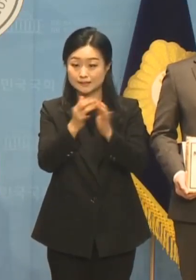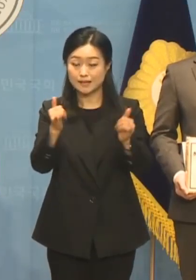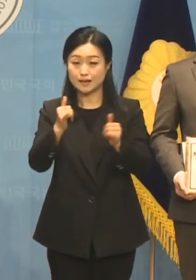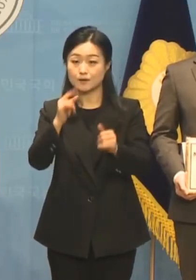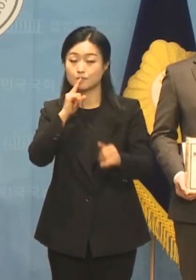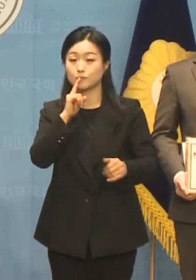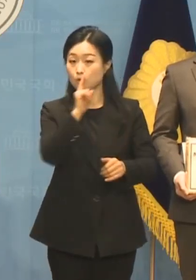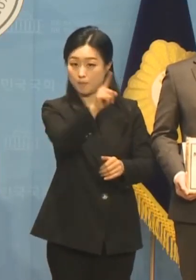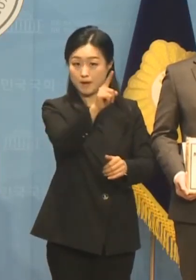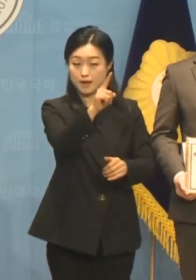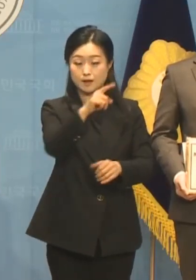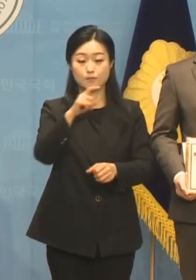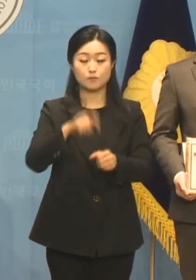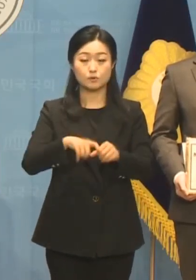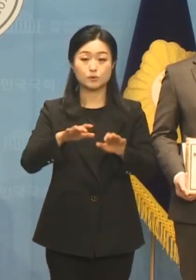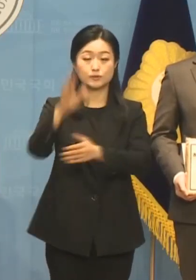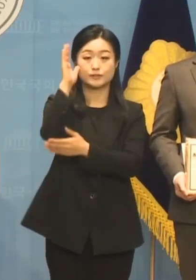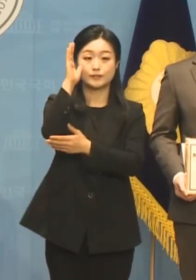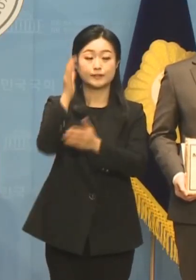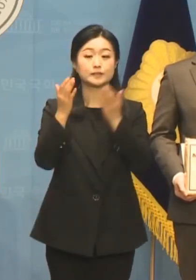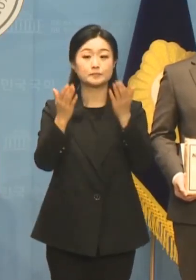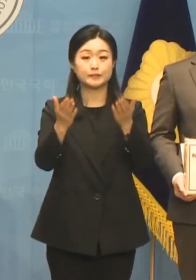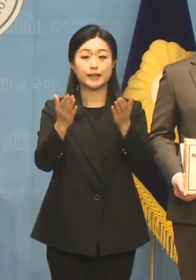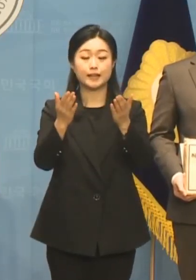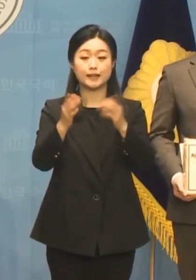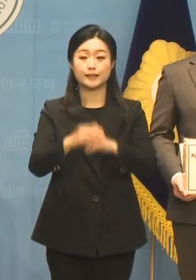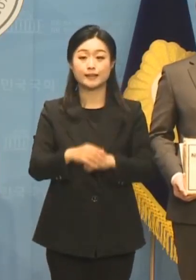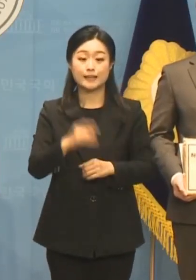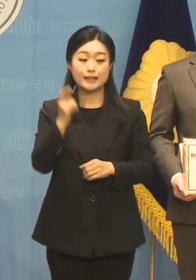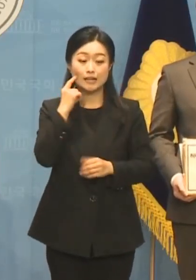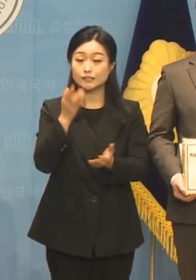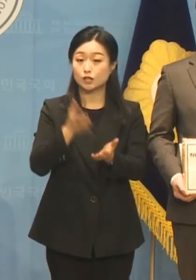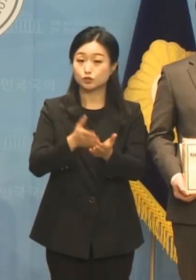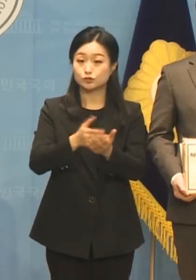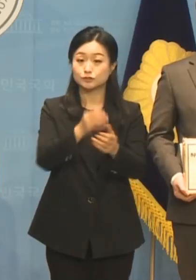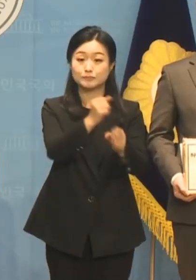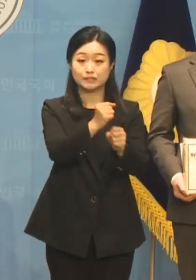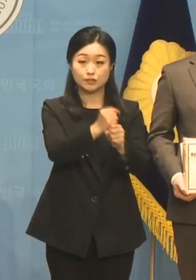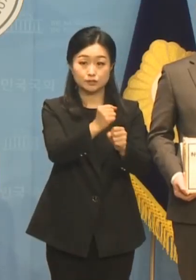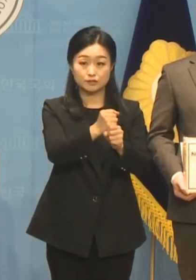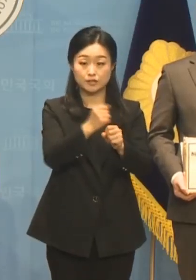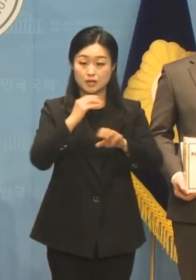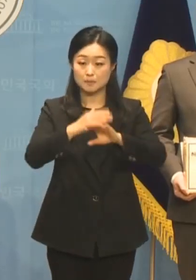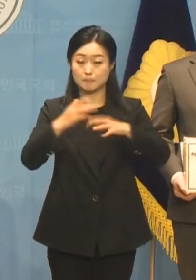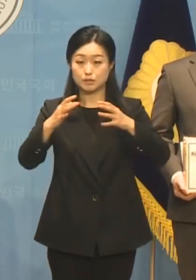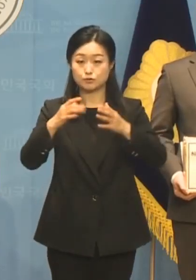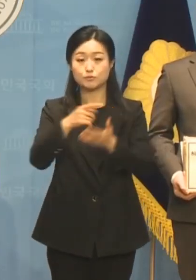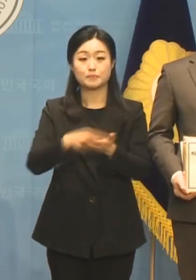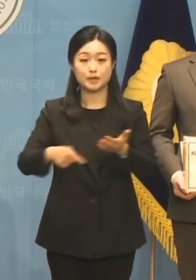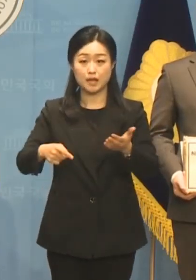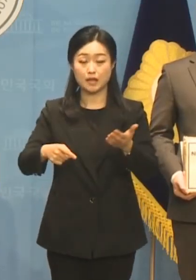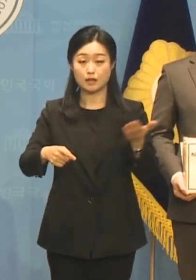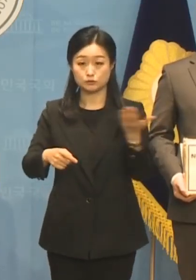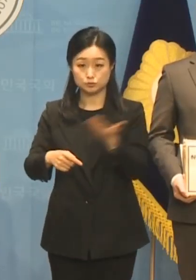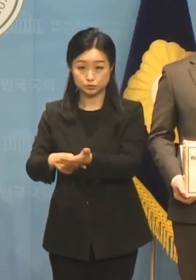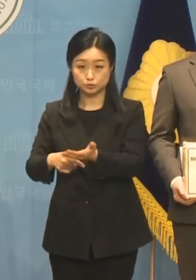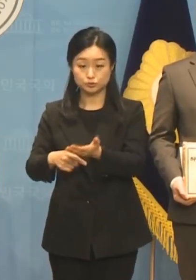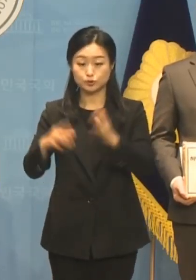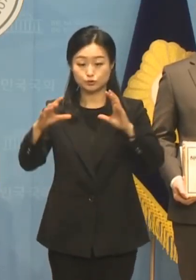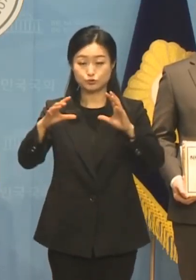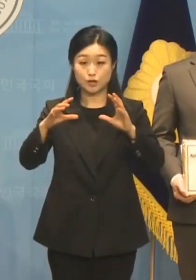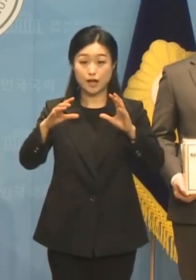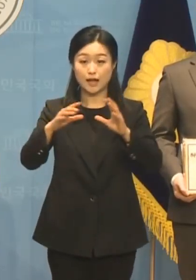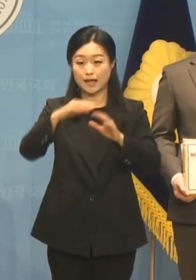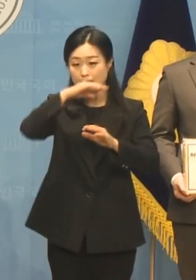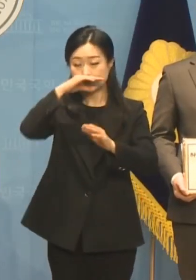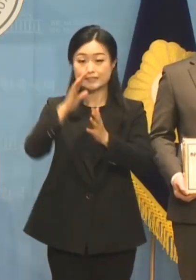경찰에 고발하고자 합니다. 이들은 악의적인 가짜뉴스를 통해 민주주의를 훼손하고 국가 질서를